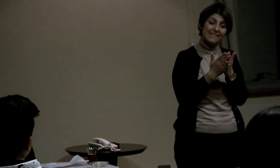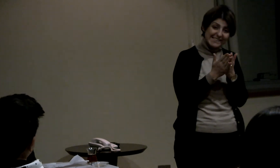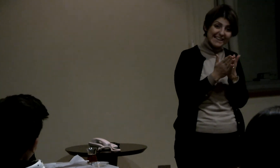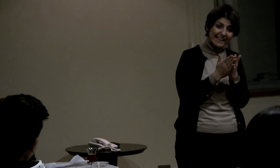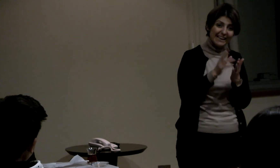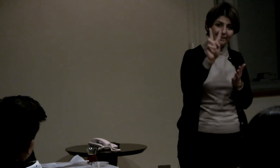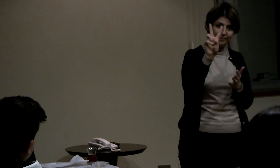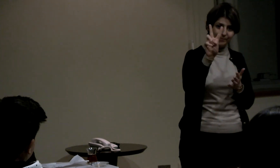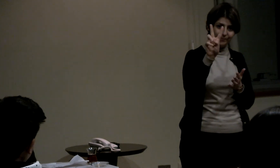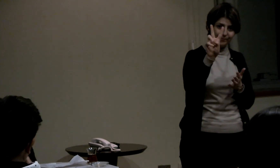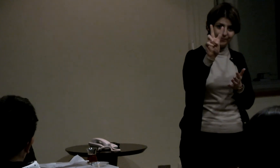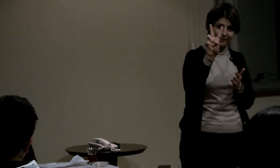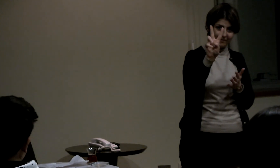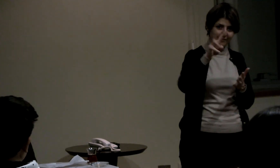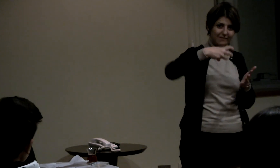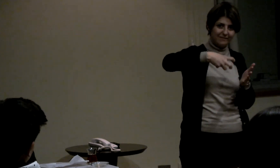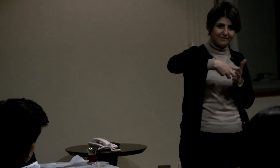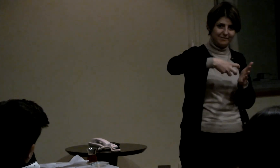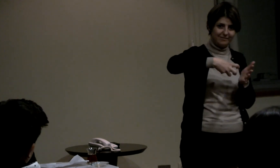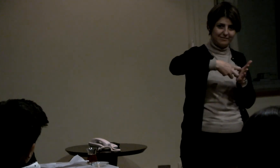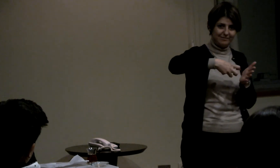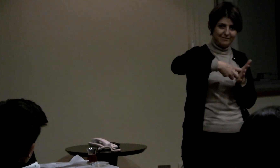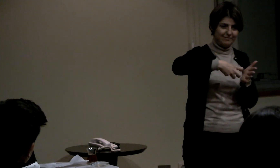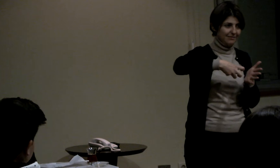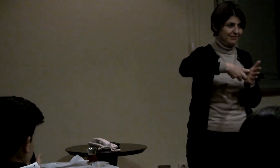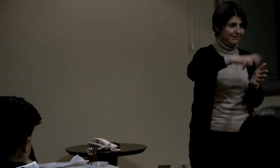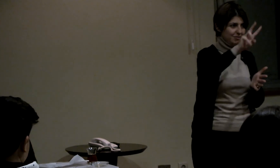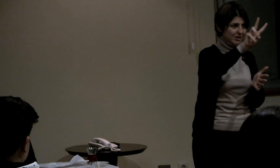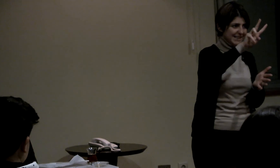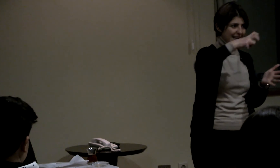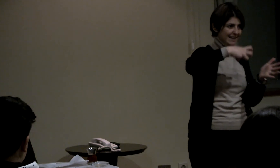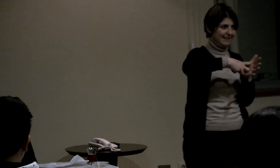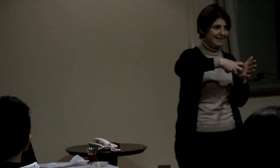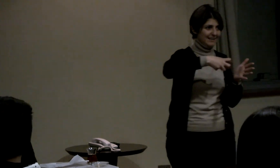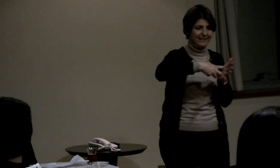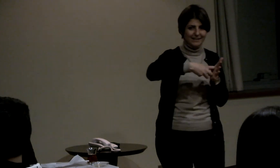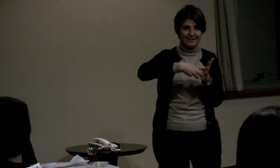Vize de. Vize.